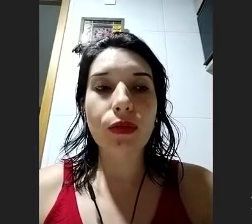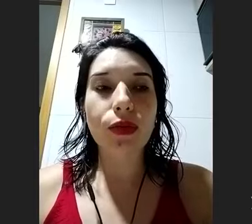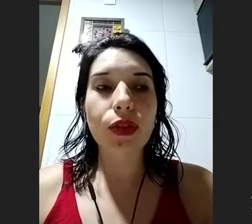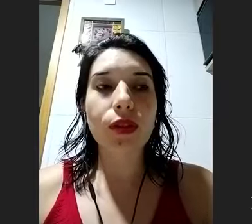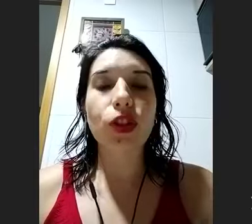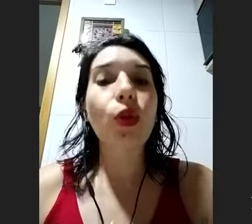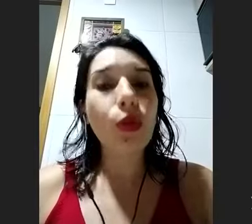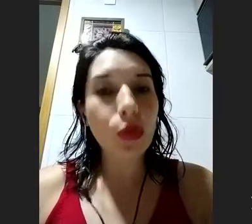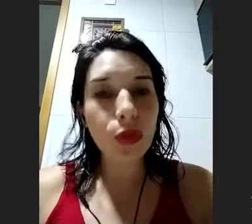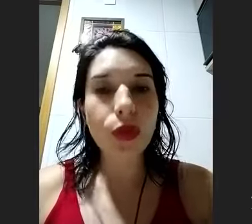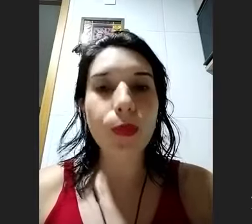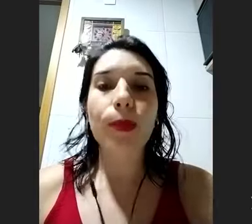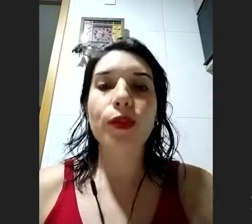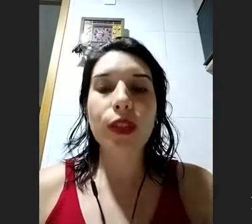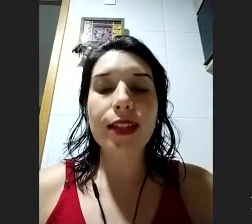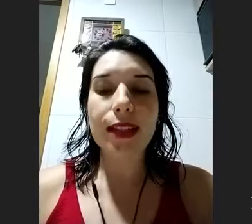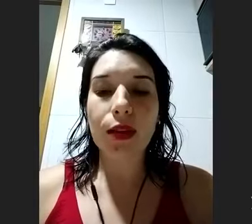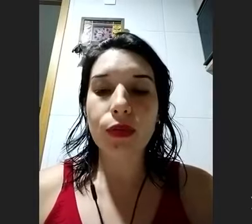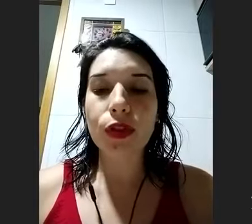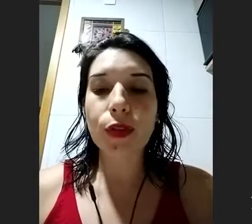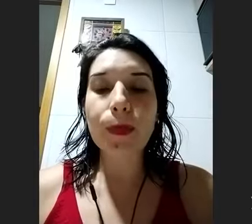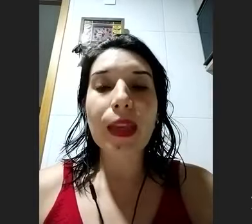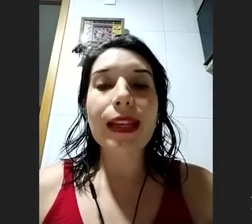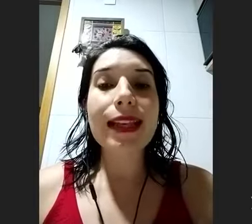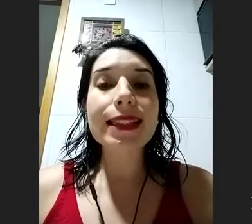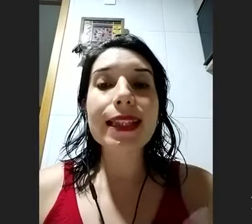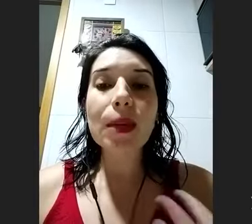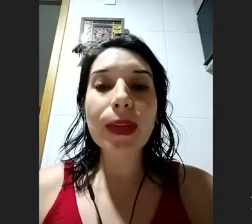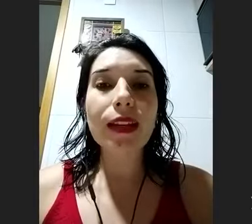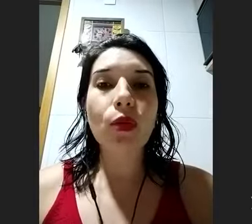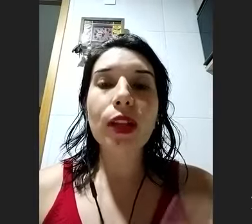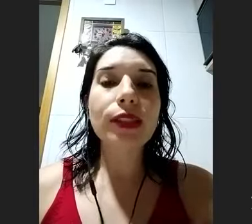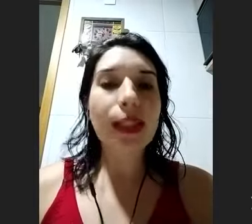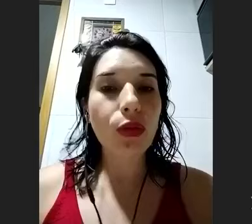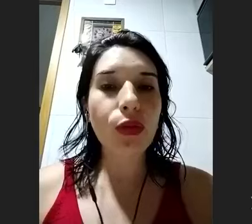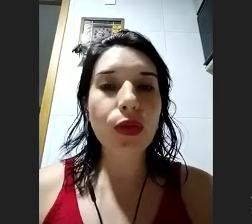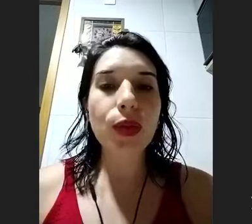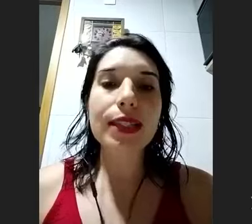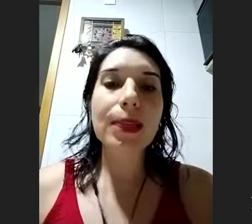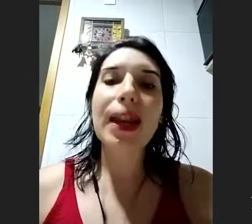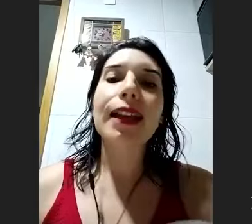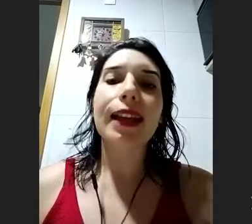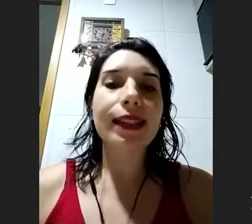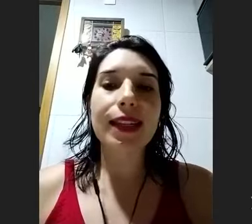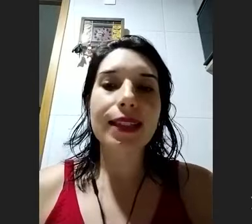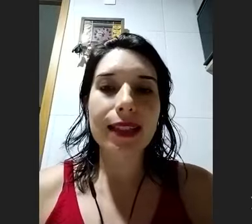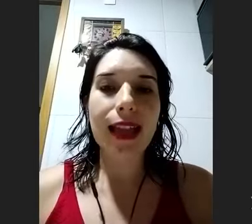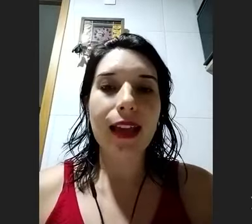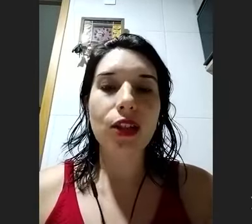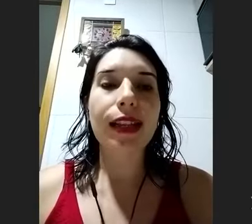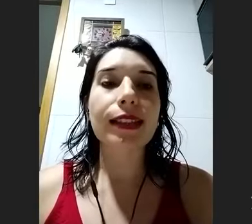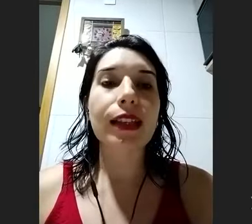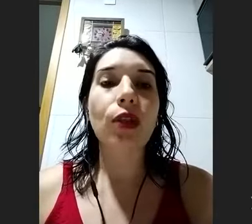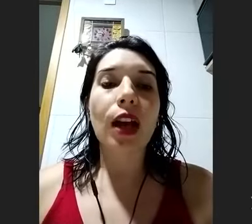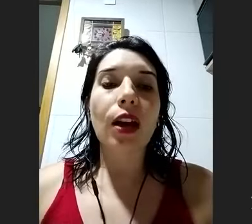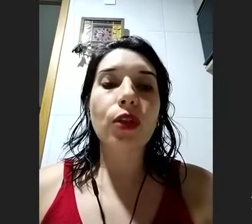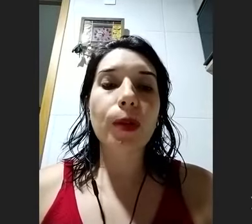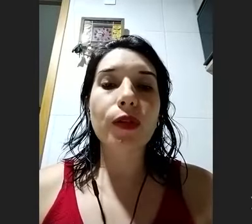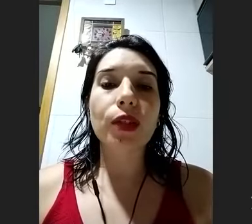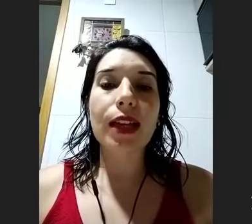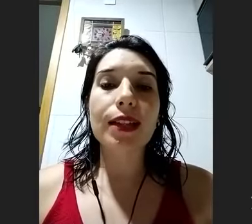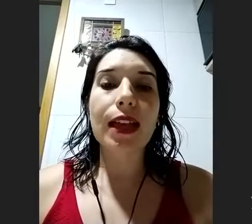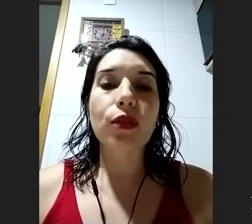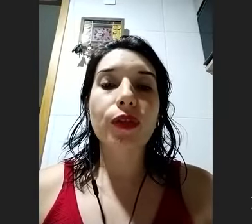de saúde, de concurso para profissionais de saúde, né? Sempre, quando tem concurso, é sempre aquém da necessidade, né? Então,